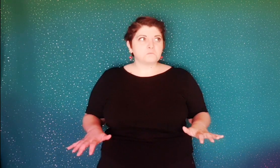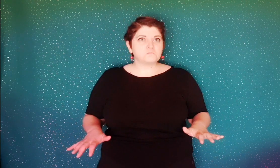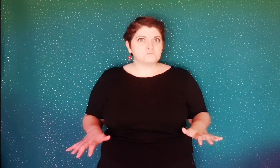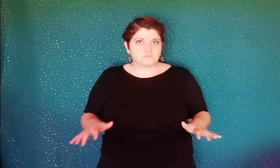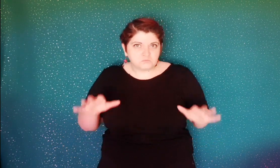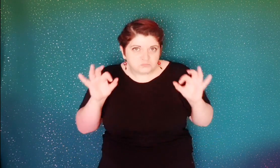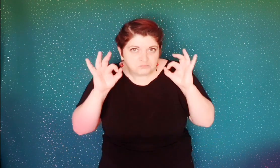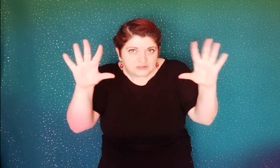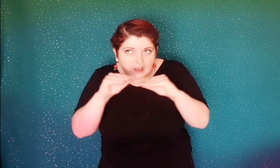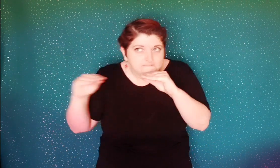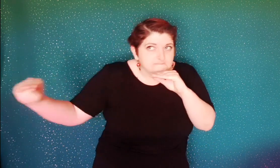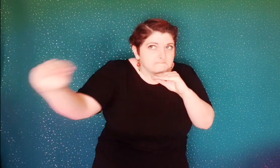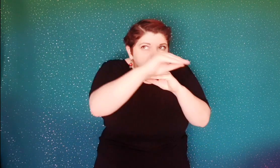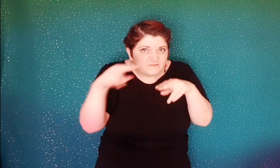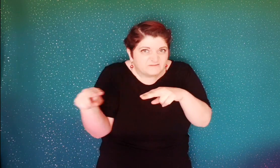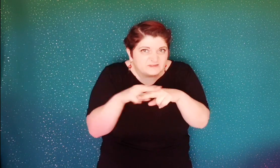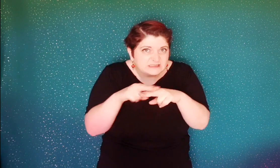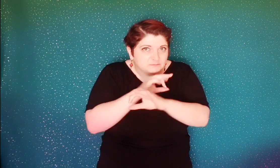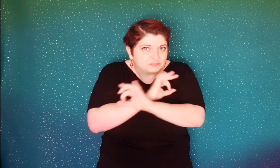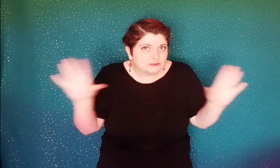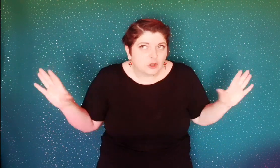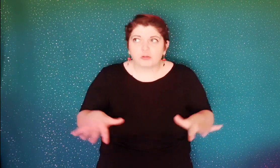La maison semble vide.